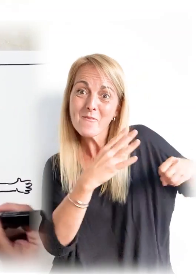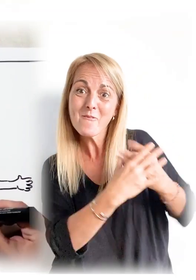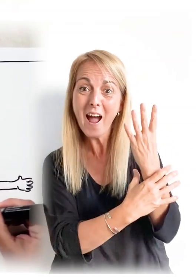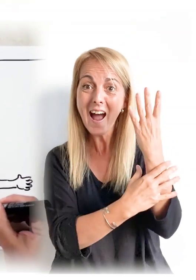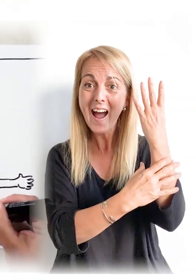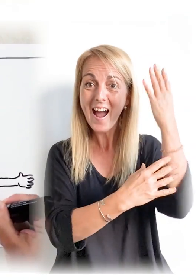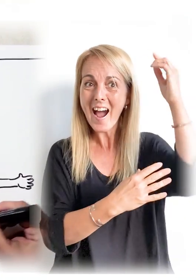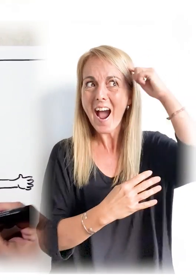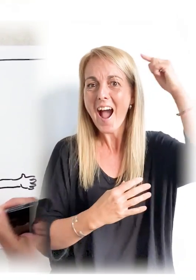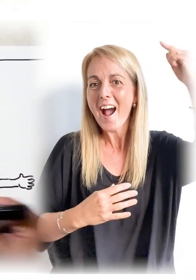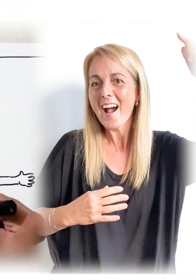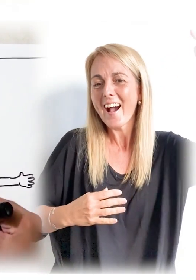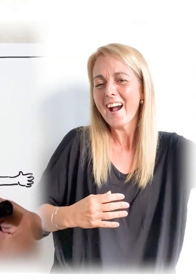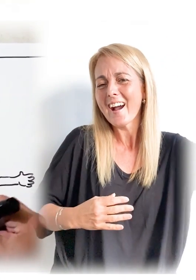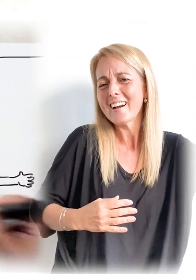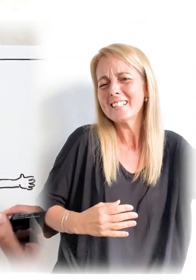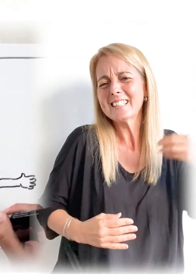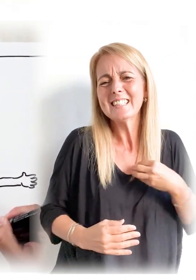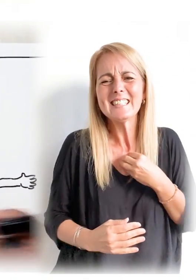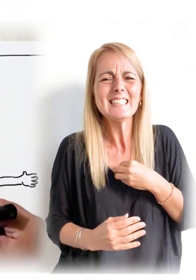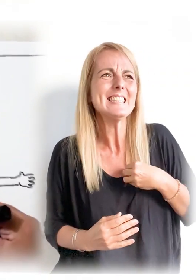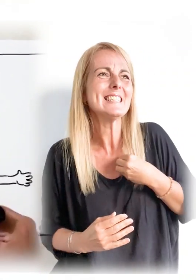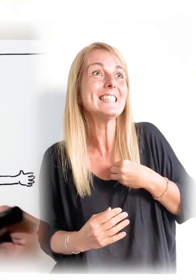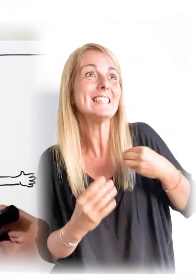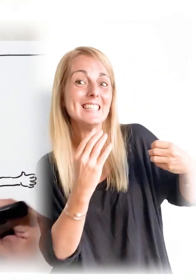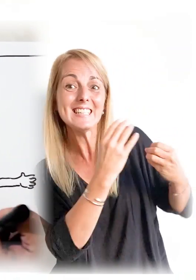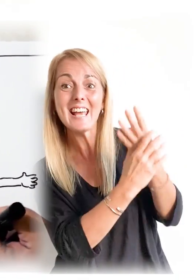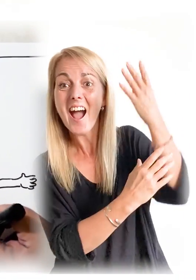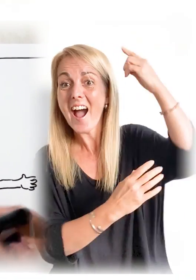ganas de inventar, siento ganas de